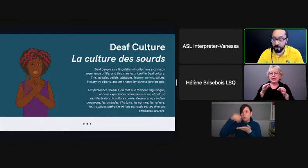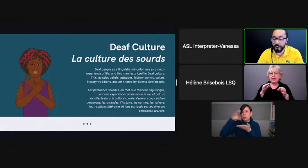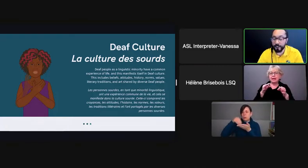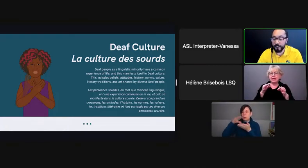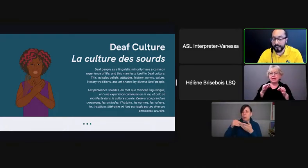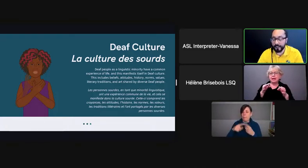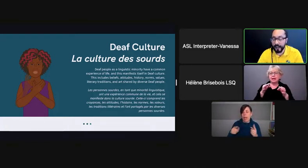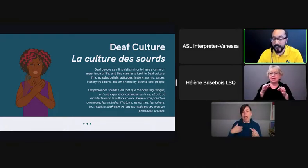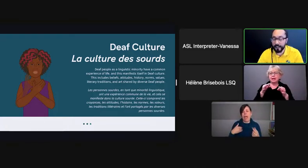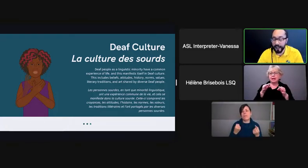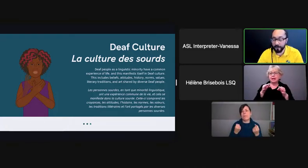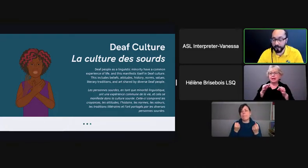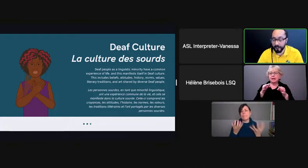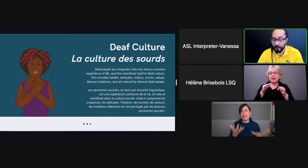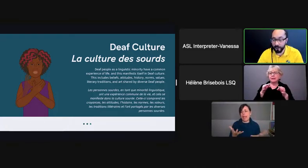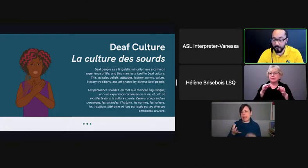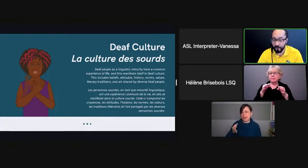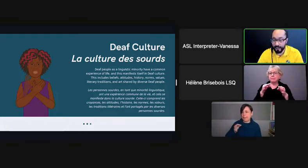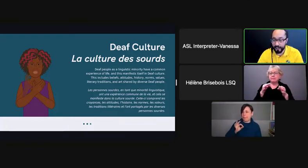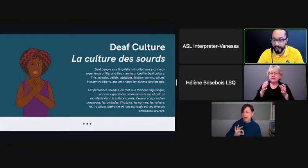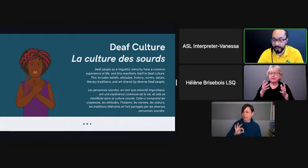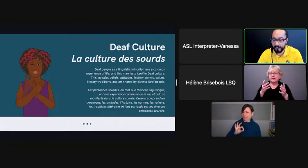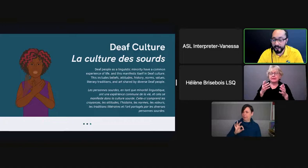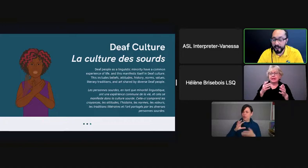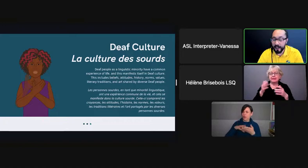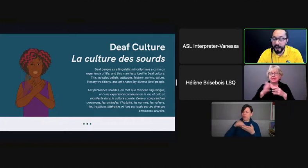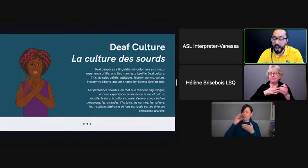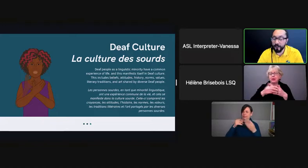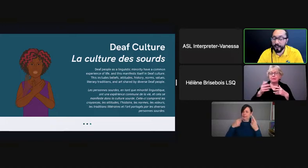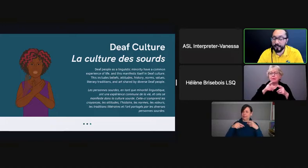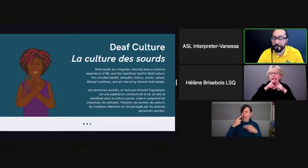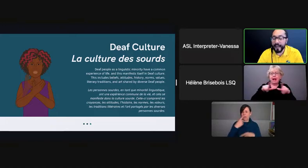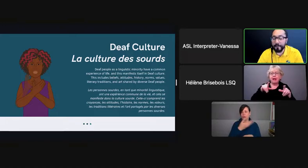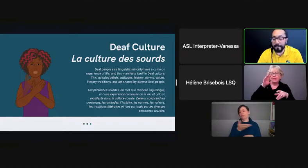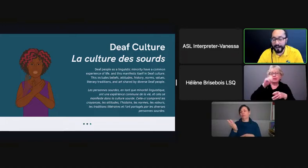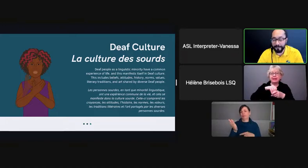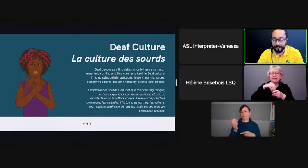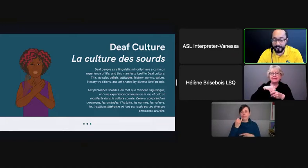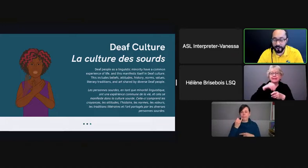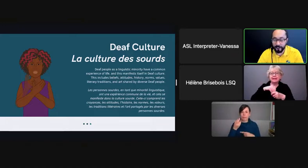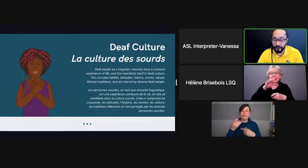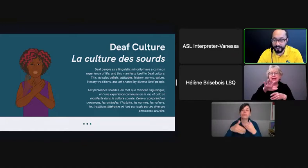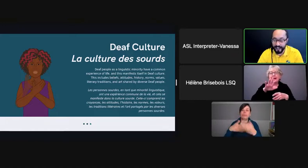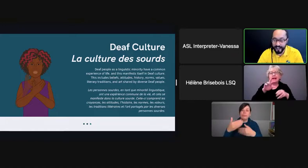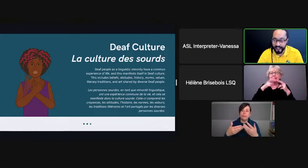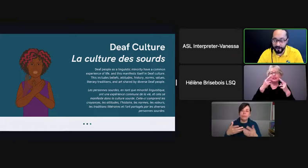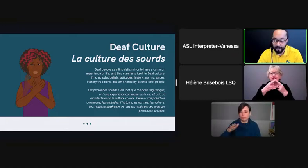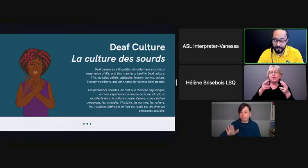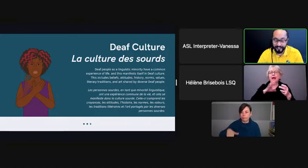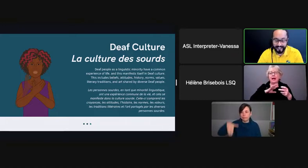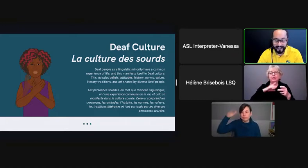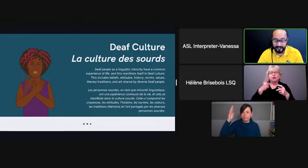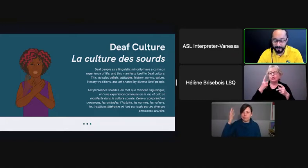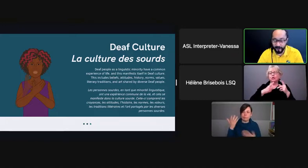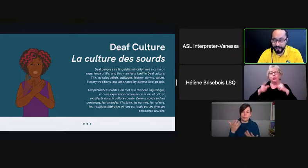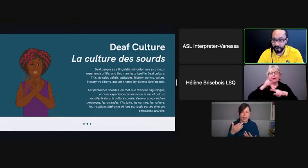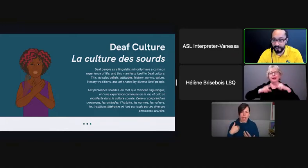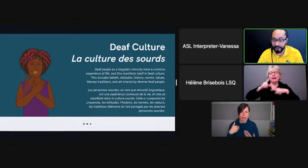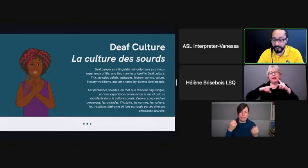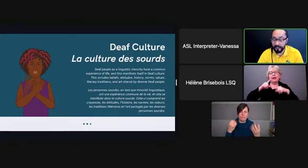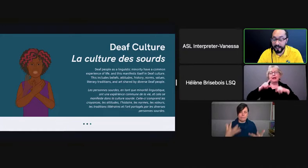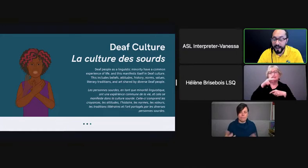peu importe la langue de cette région, il y a toujours une langue des signes qu'il y a dans cette région.